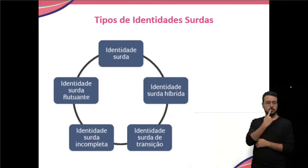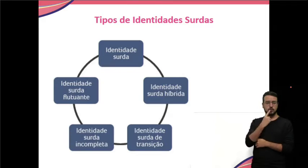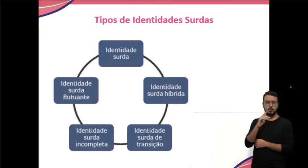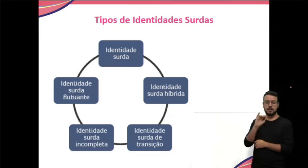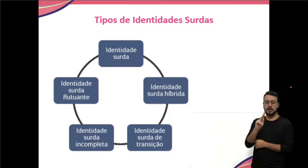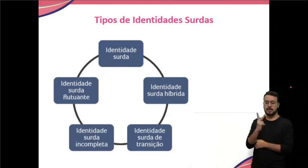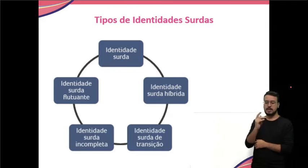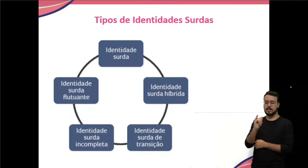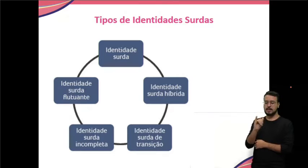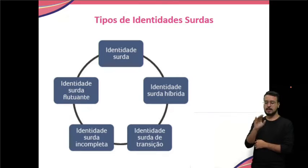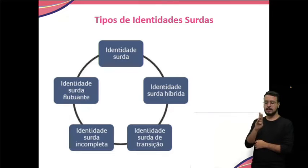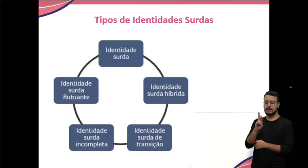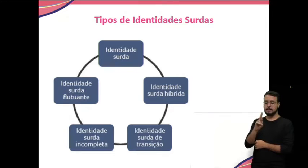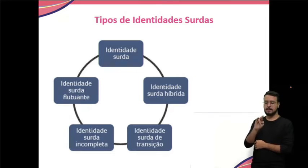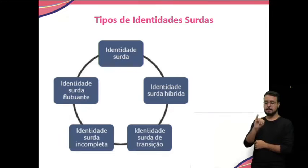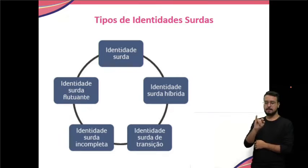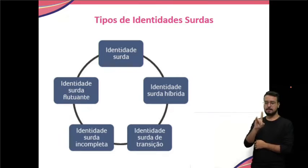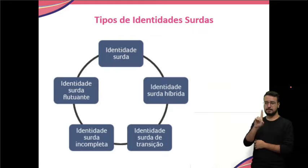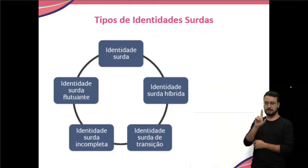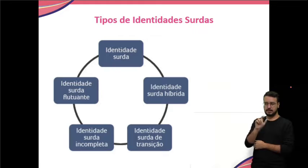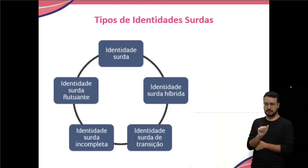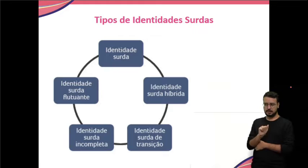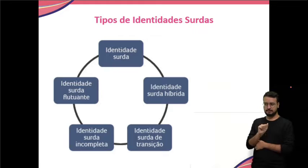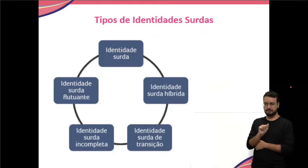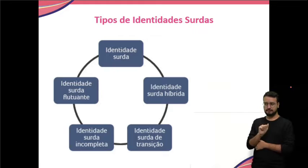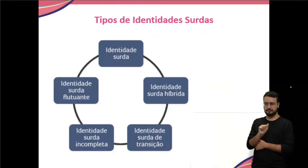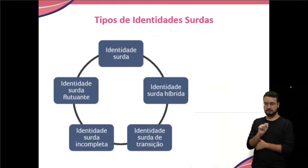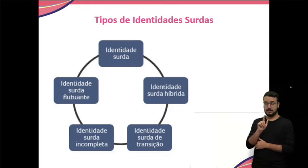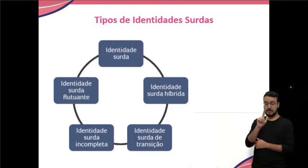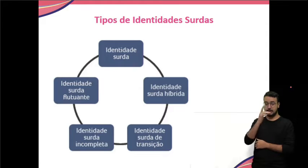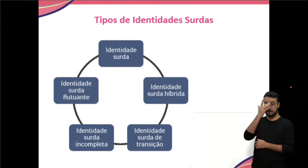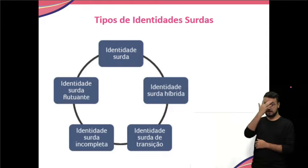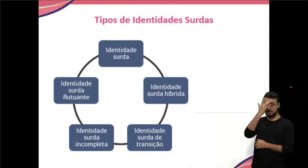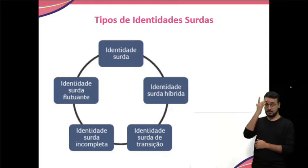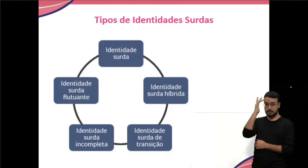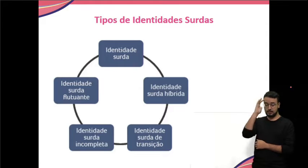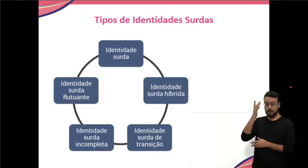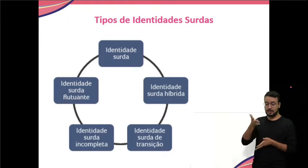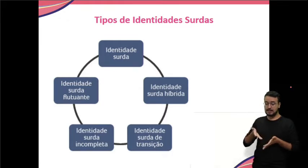São surdos, né? Pessoas que nasceram ouvintes e que ficaram surdos